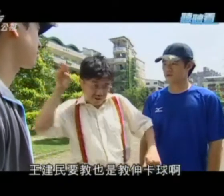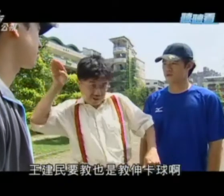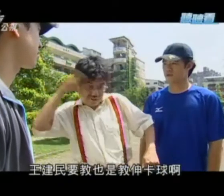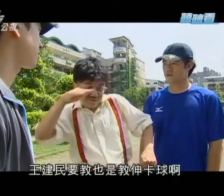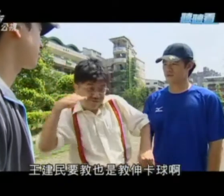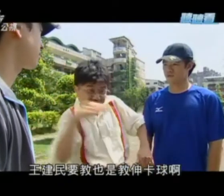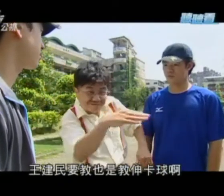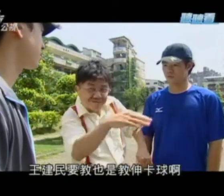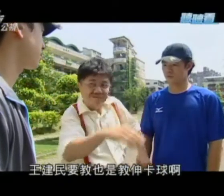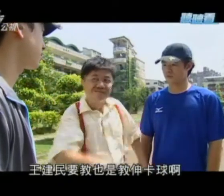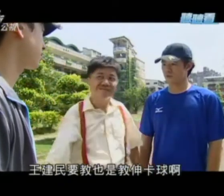声卡球啊。